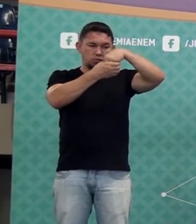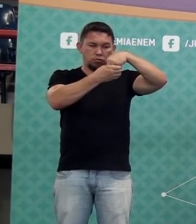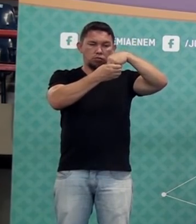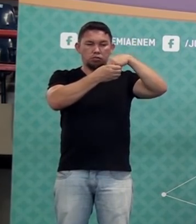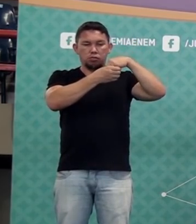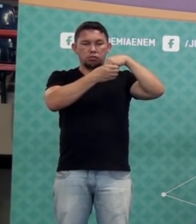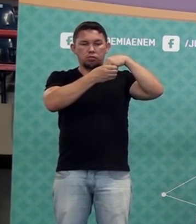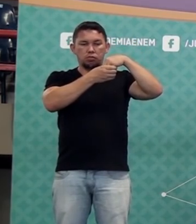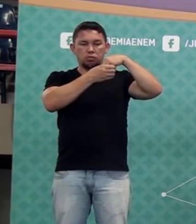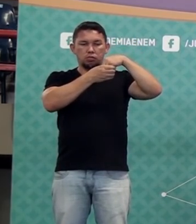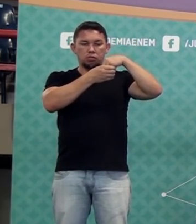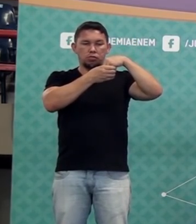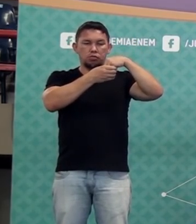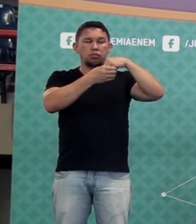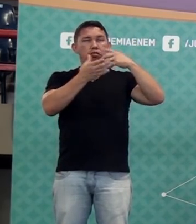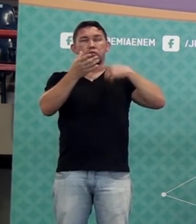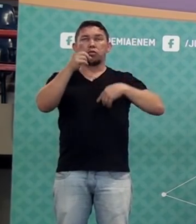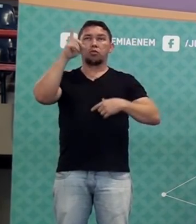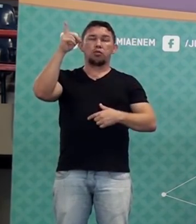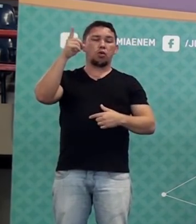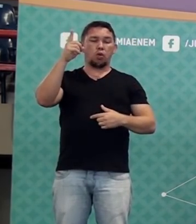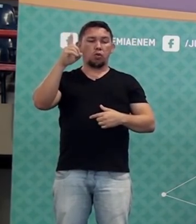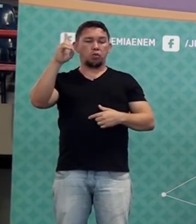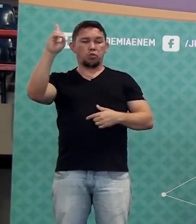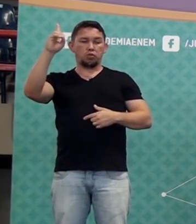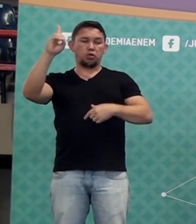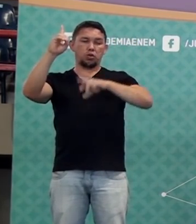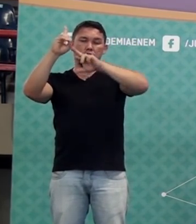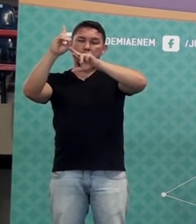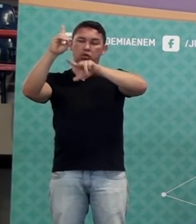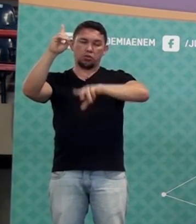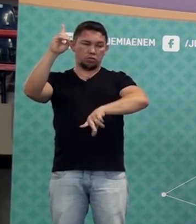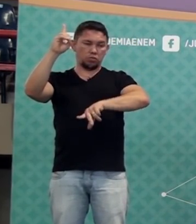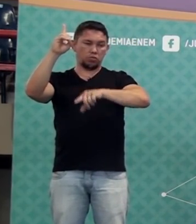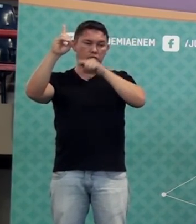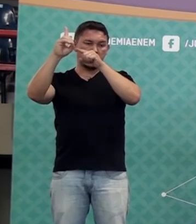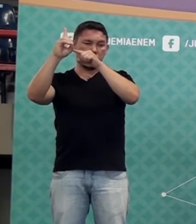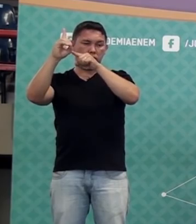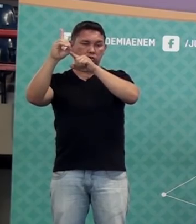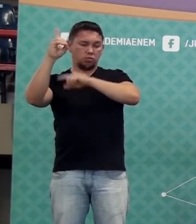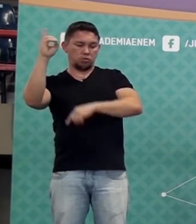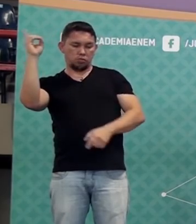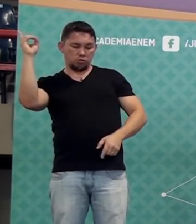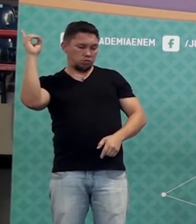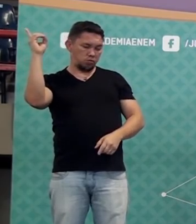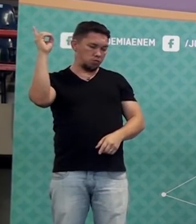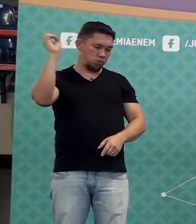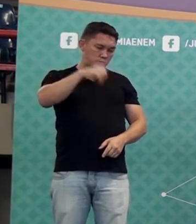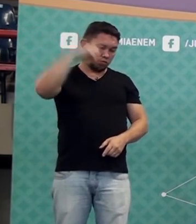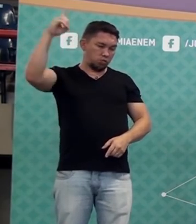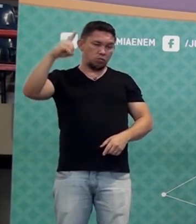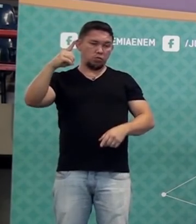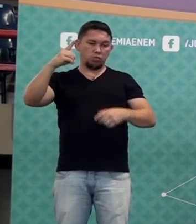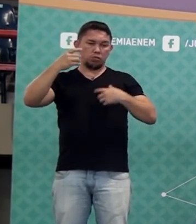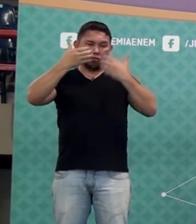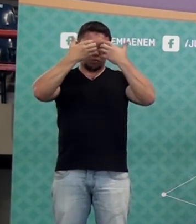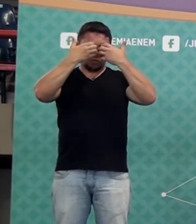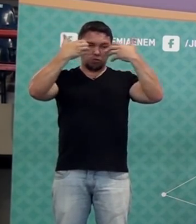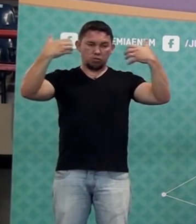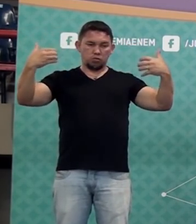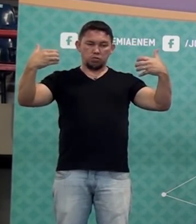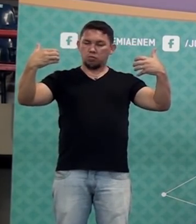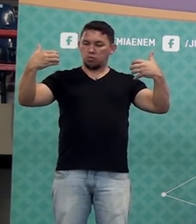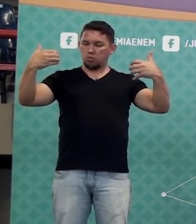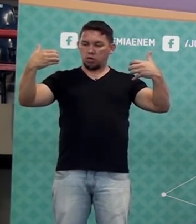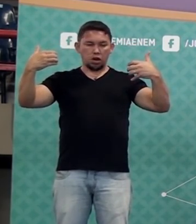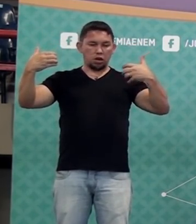por um castigo dos deuses, dos Zeus, acabaram sendo divididos, e que a gente passa a vida inteira buscando a nossa